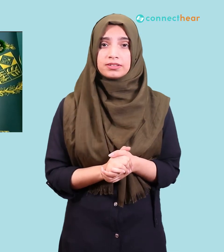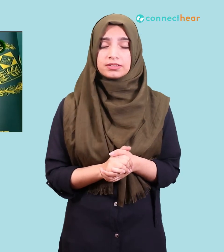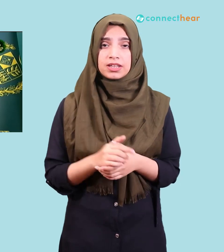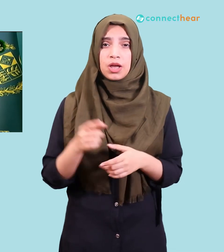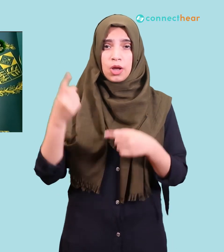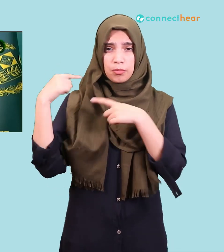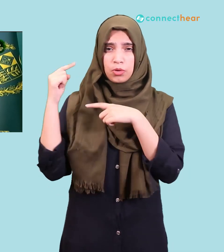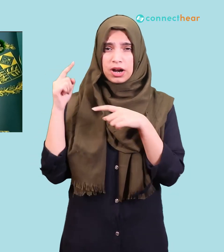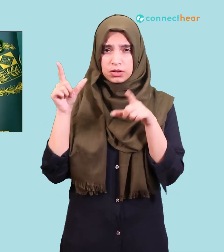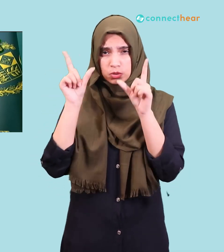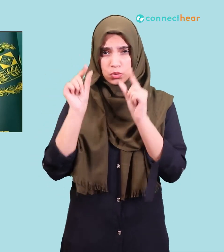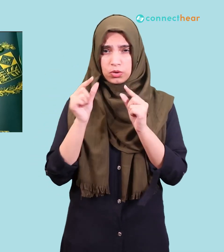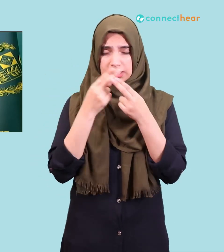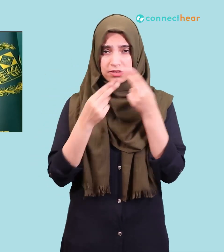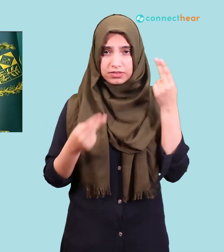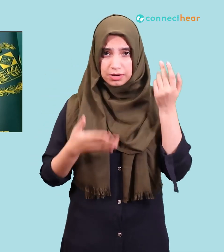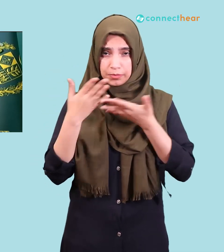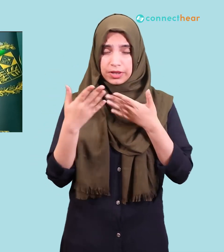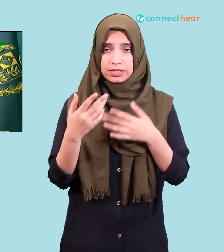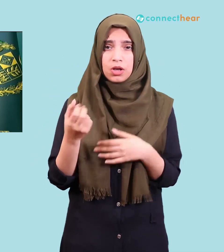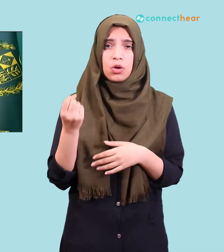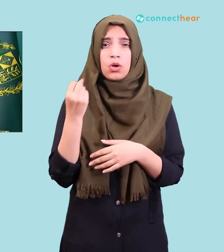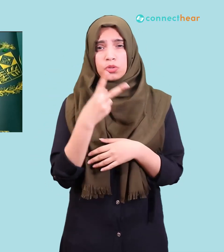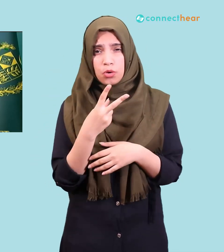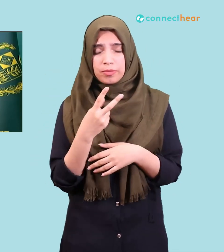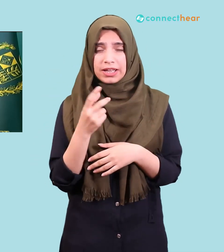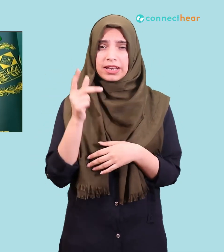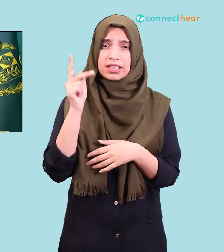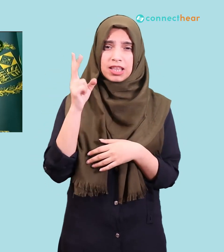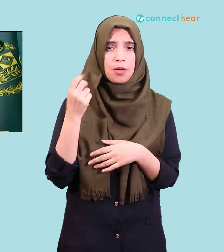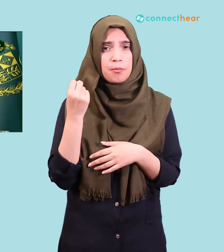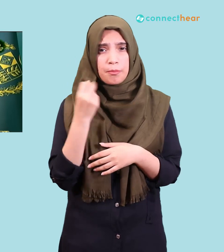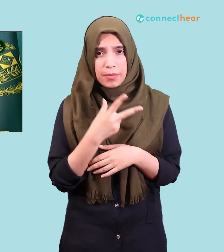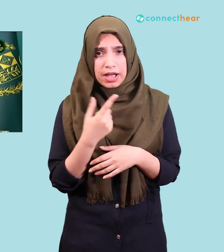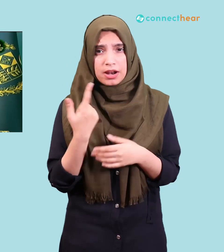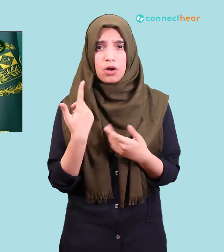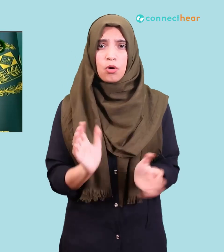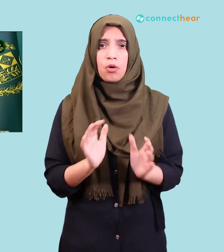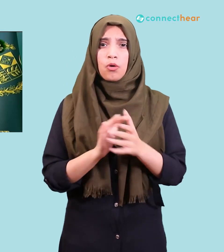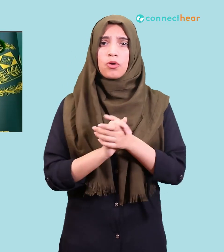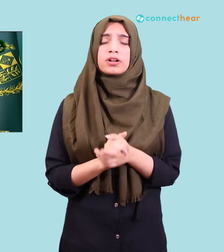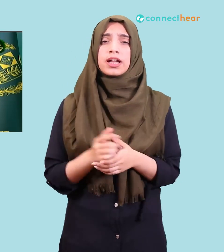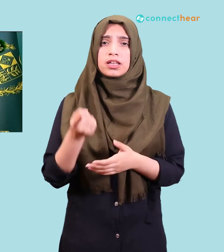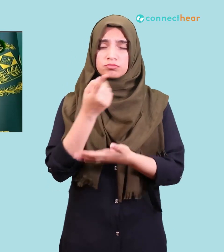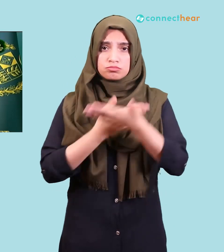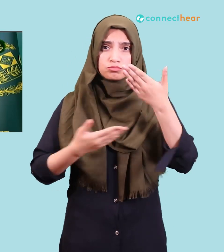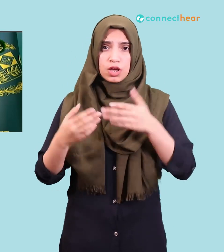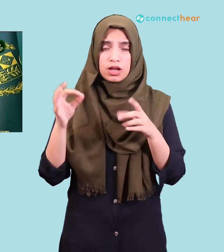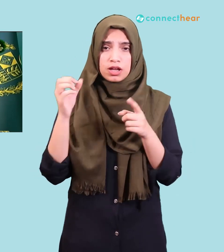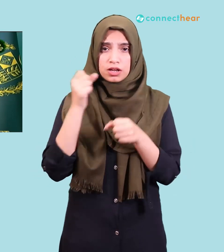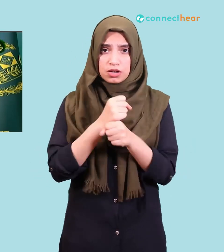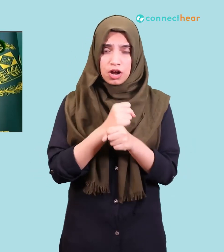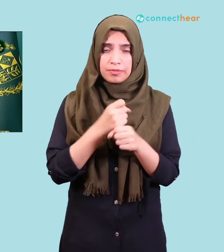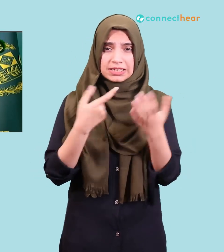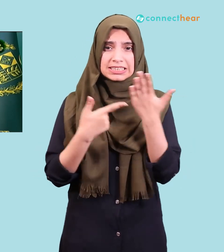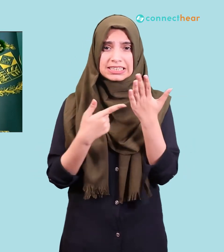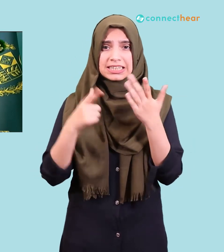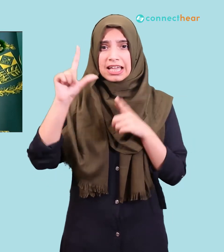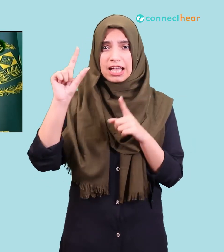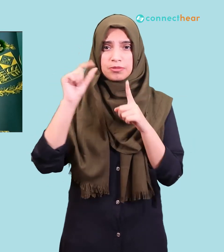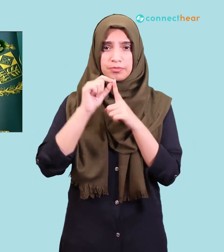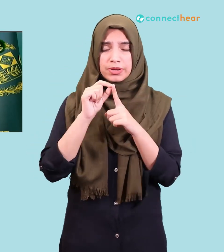پیچھے بتا دوں. یہ ہم 2-2.5 مہینے سے لگے ہوئے تھے. ہماری گورنمنٹ TLP سے مذاکرات کر رہی تھی. ہم ان کو یہی چیزیں